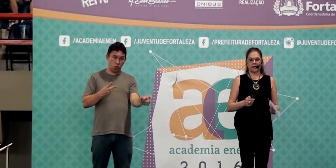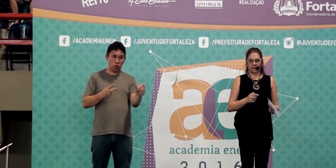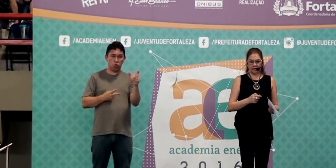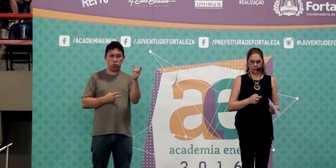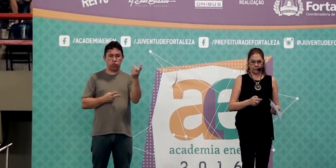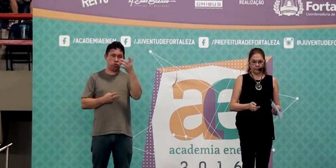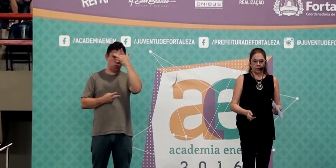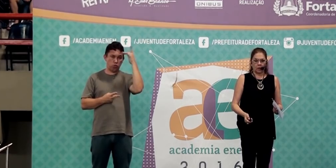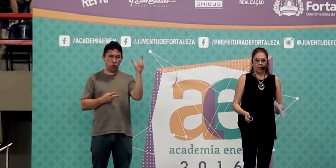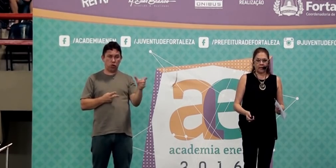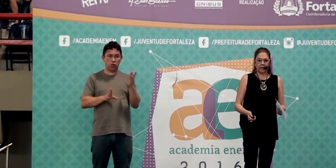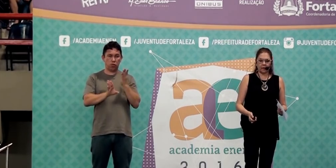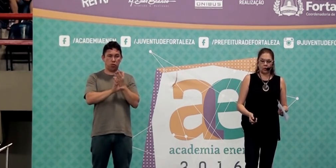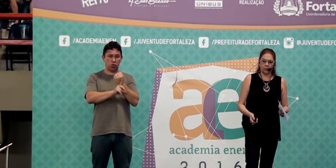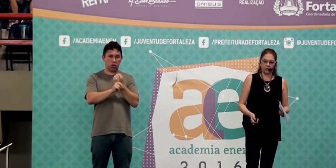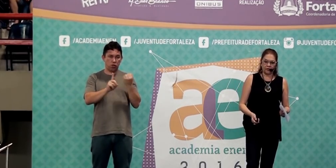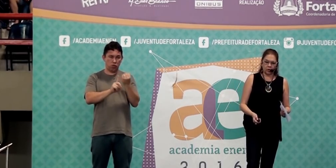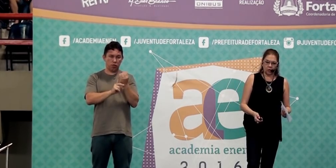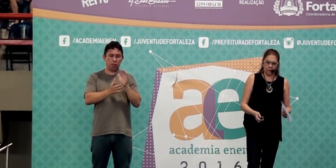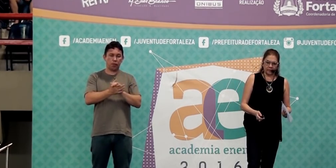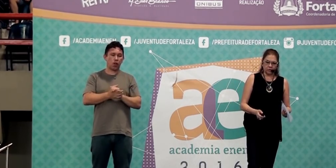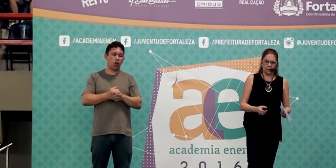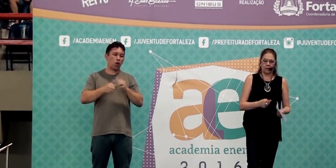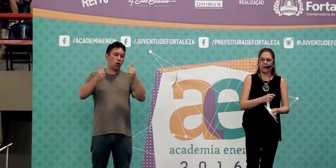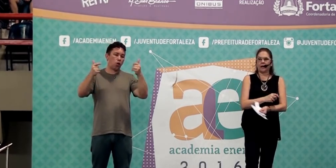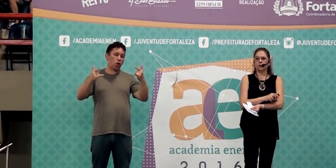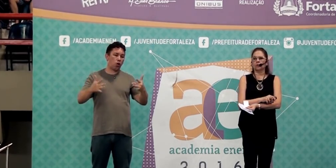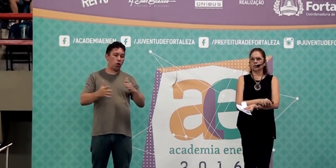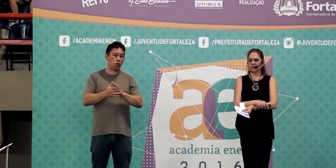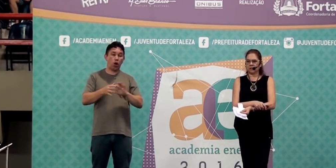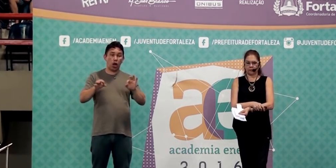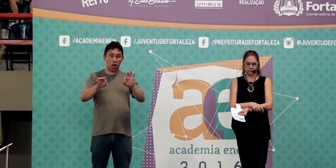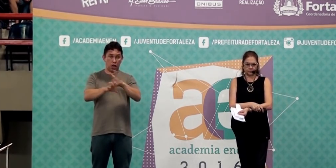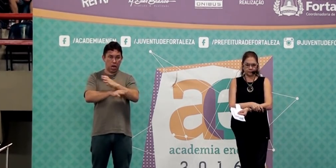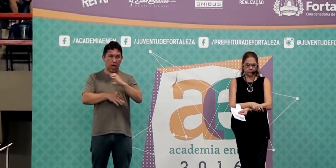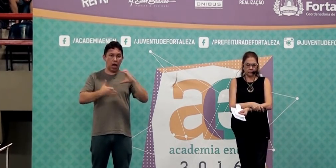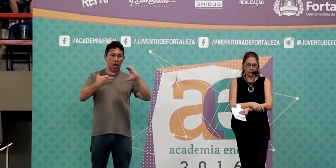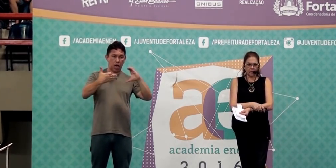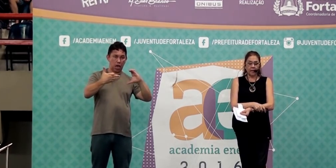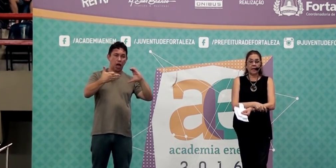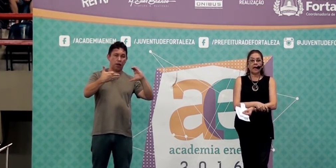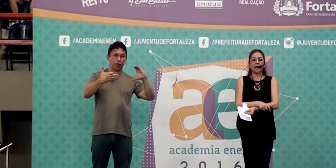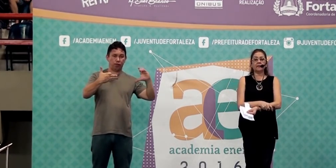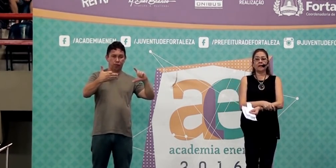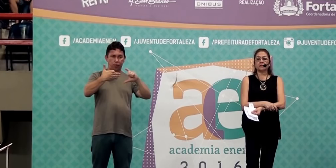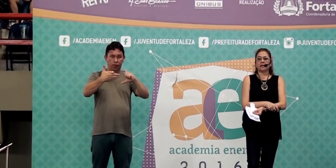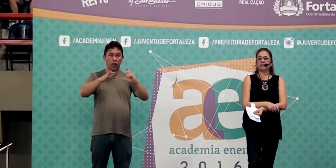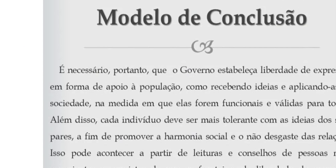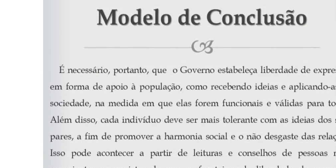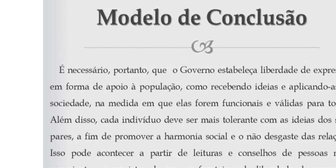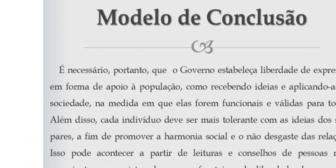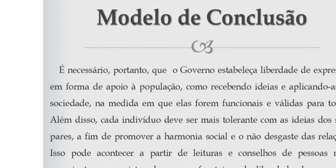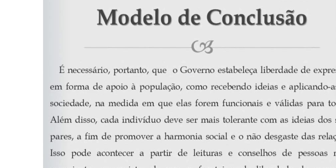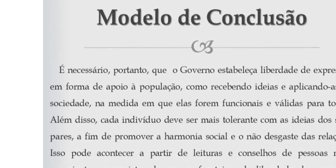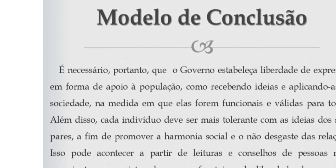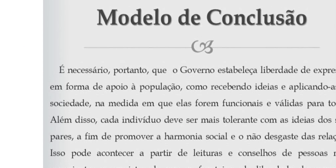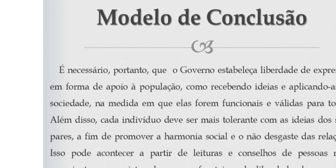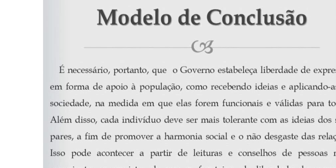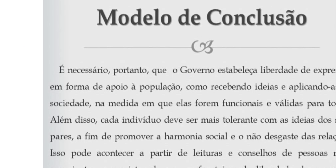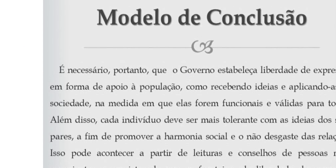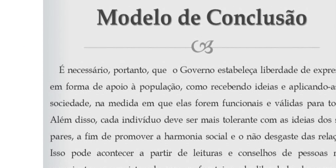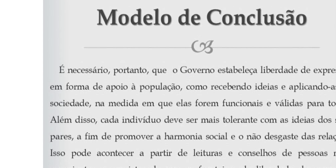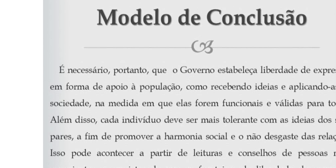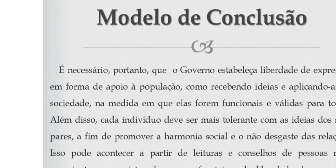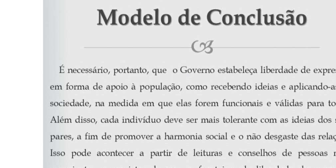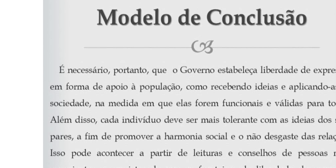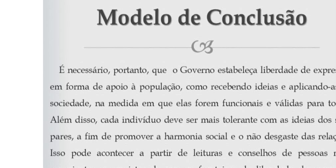da sociedade. Olha como ficou, pessoal, a conclusão. É necessário,